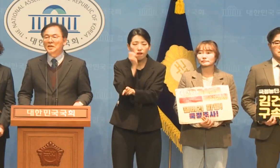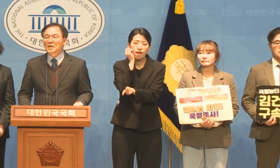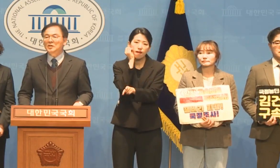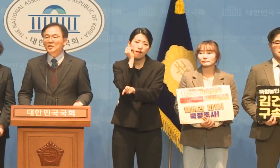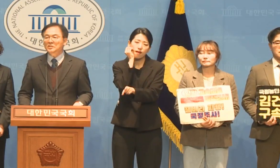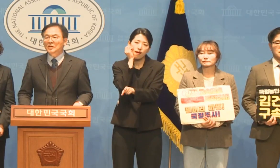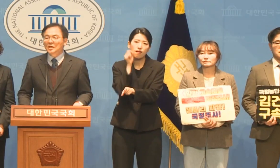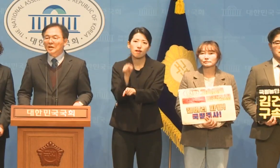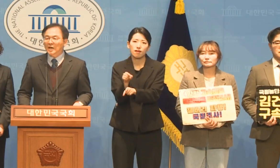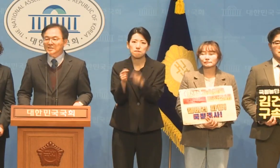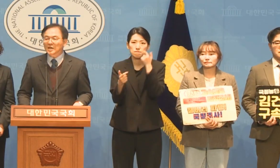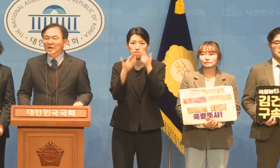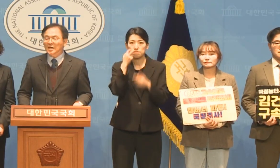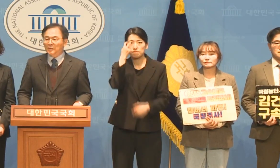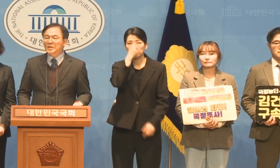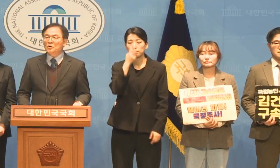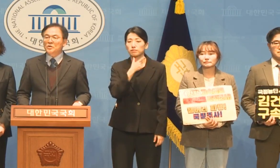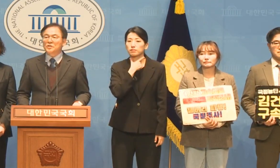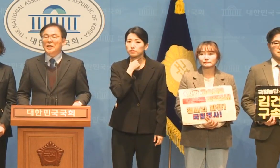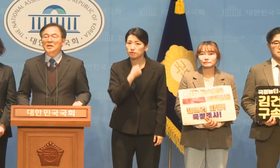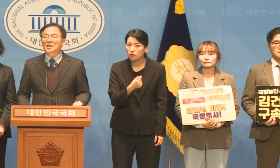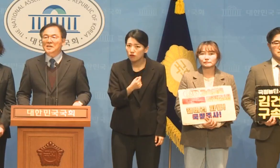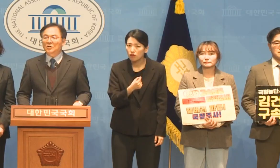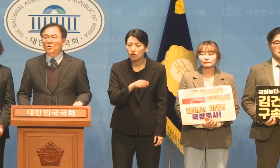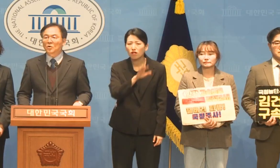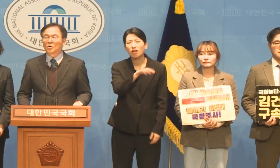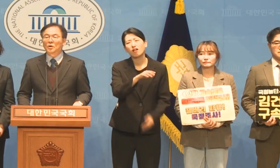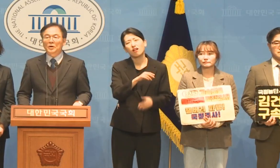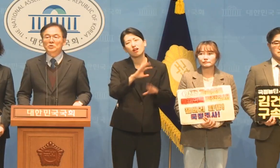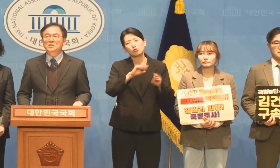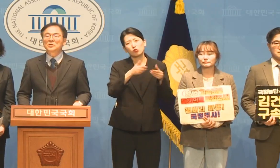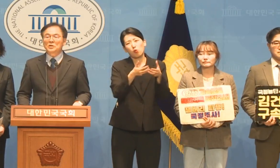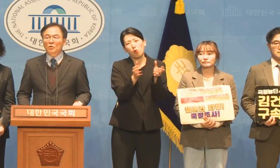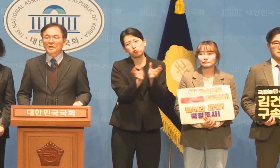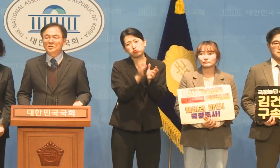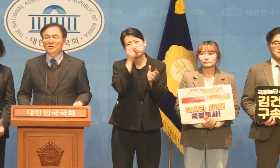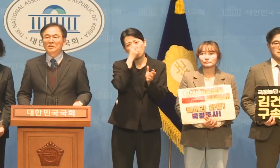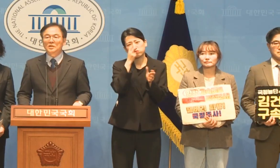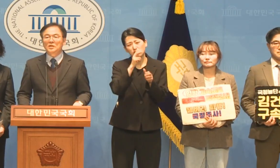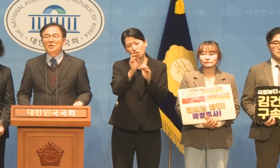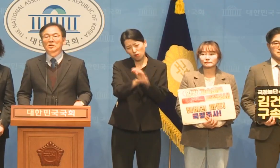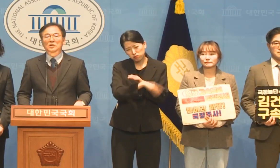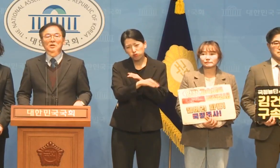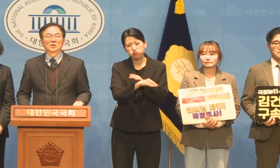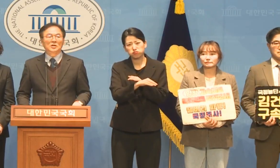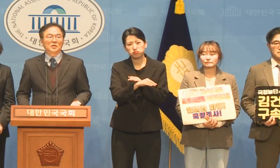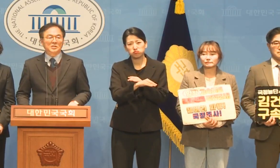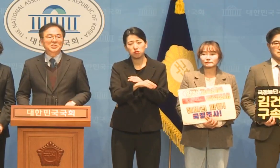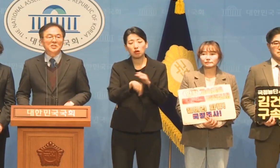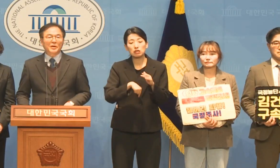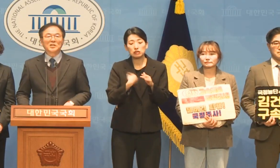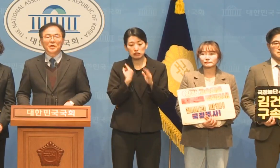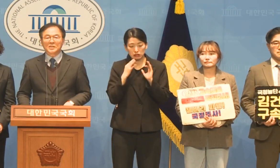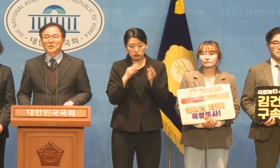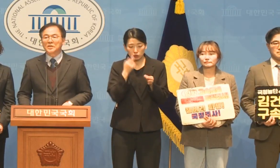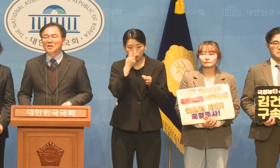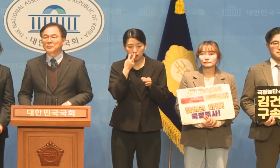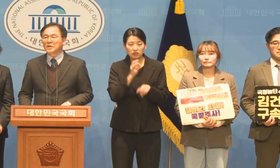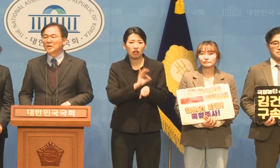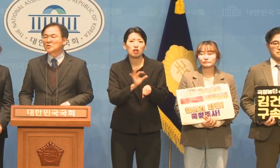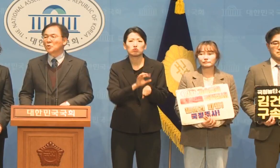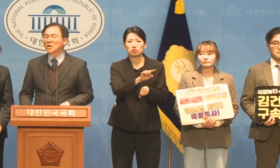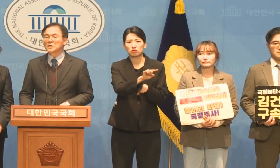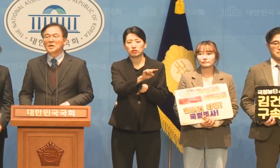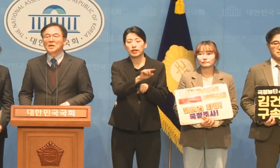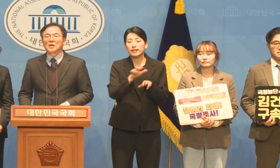위해서는 이런 가짜 감사로는 가능하지 않고 바로 특검을 통해서 진실을 밝혀야 된다고